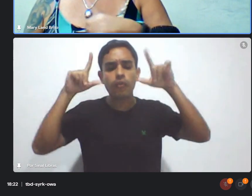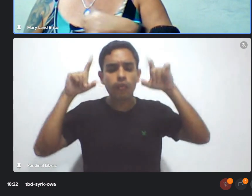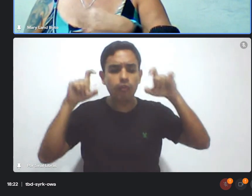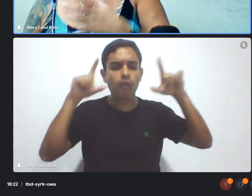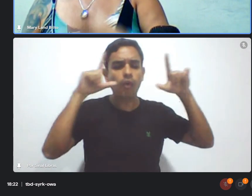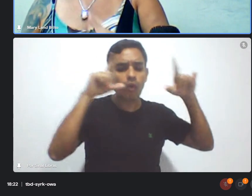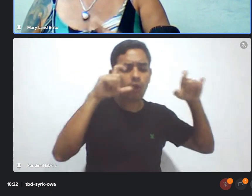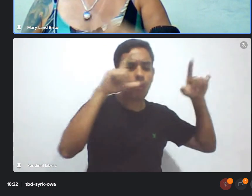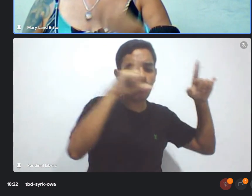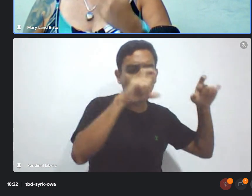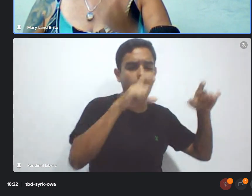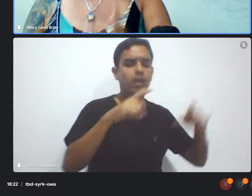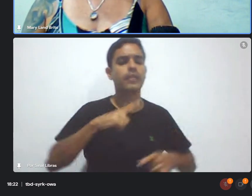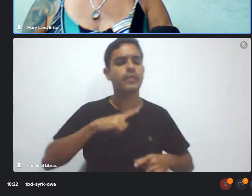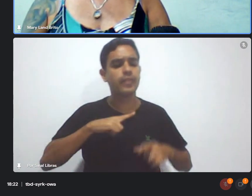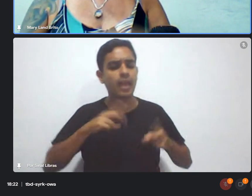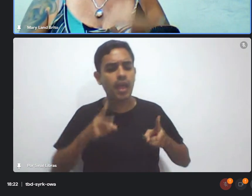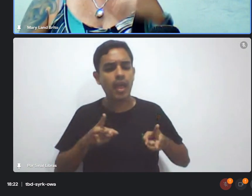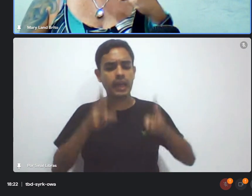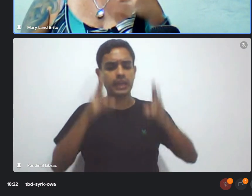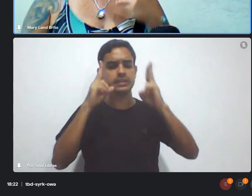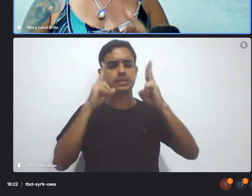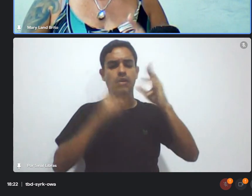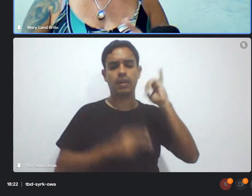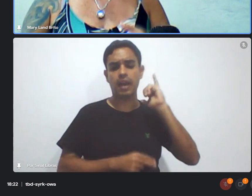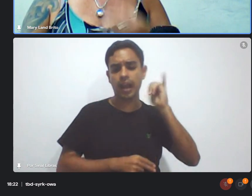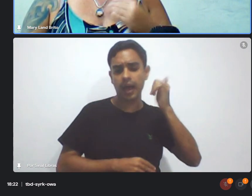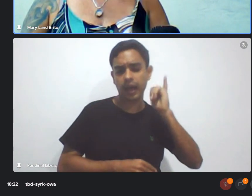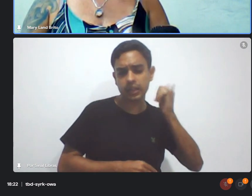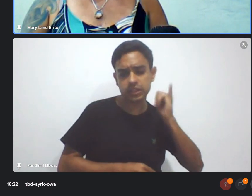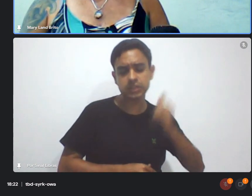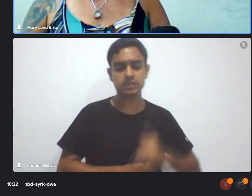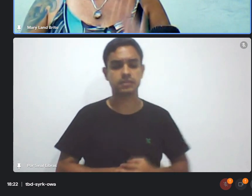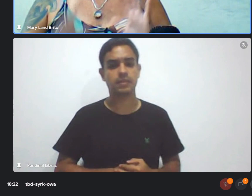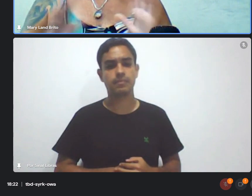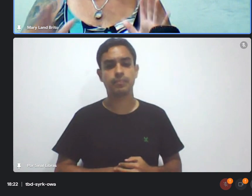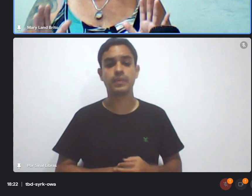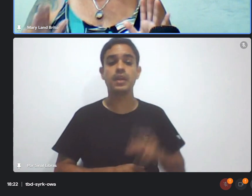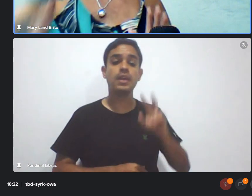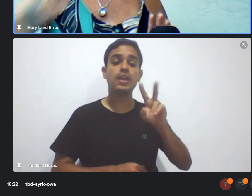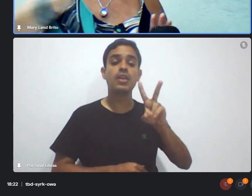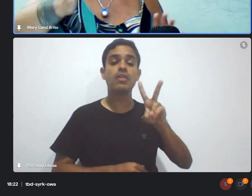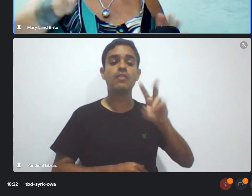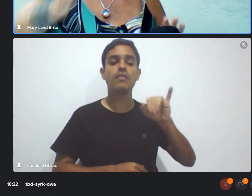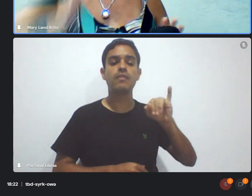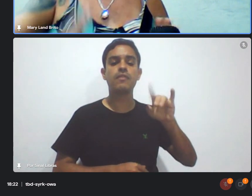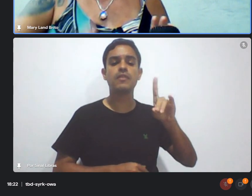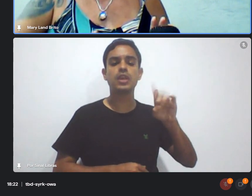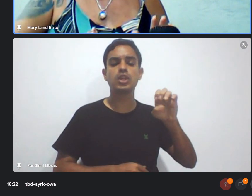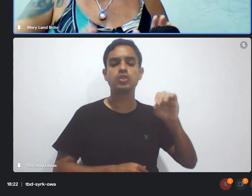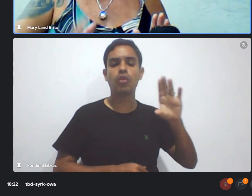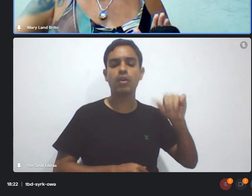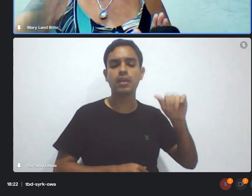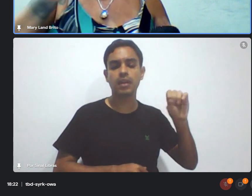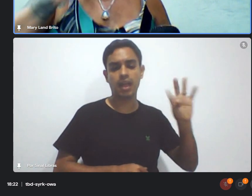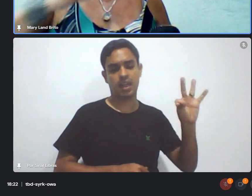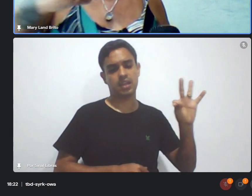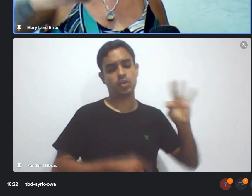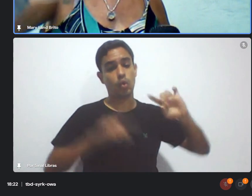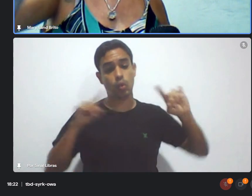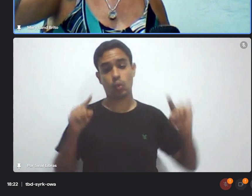som, uma edição com narrativa, um trabalho de direção. E videocast normalmente é um pouco do que a gente está fazendo aqui, né?